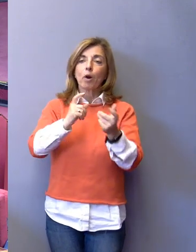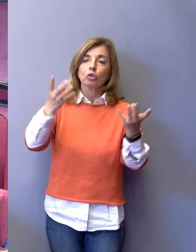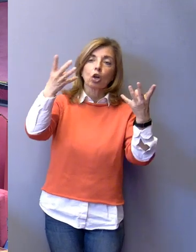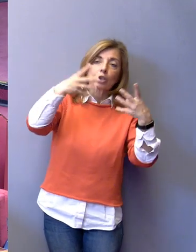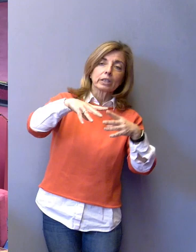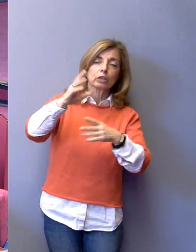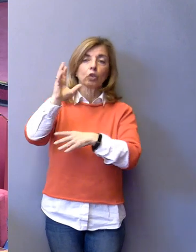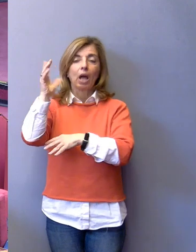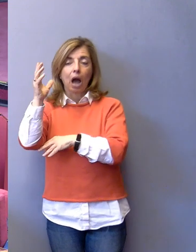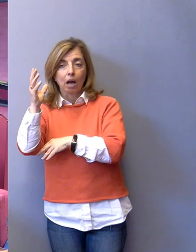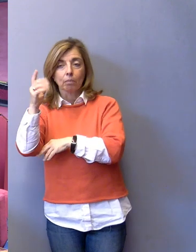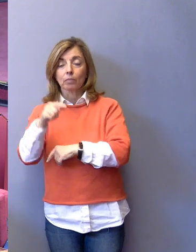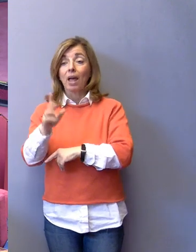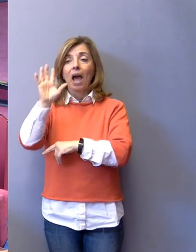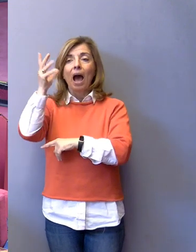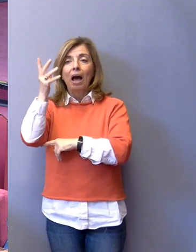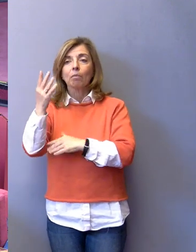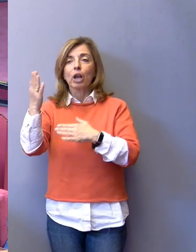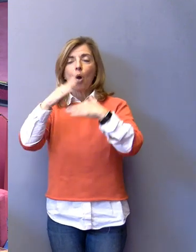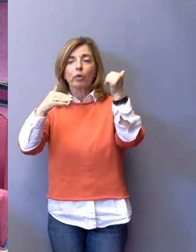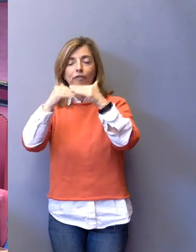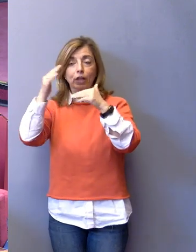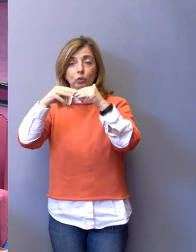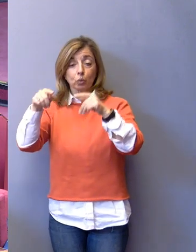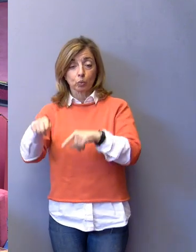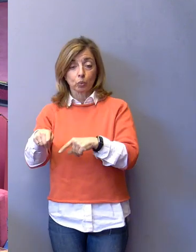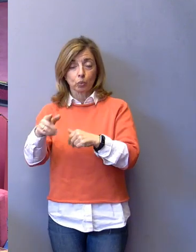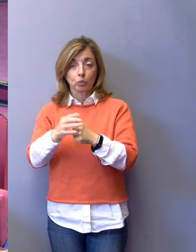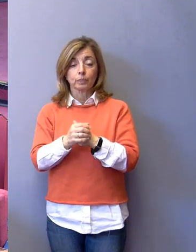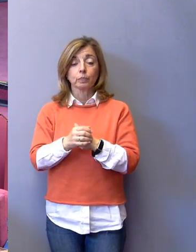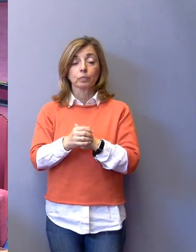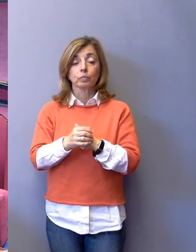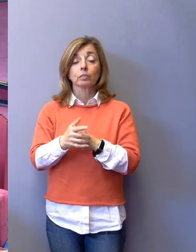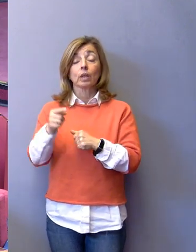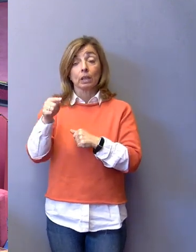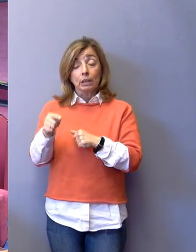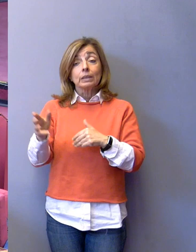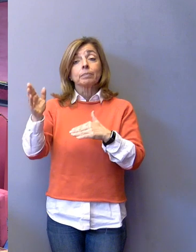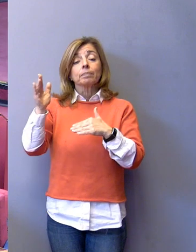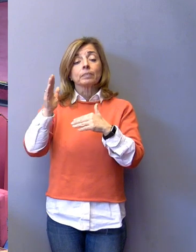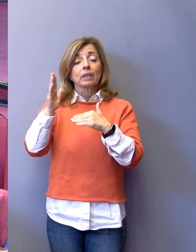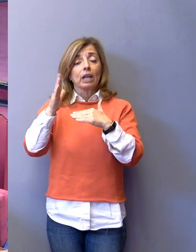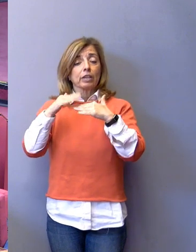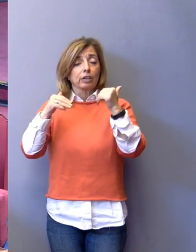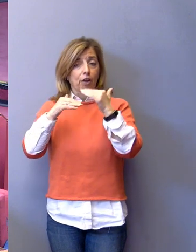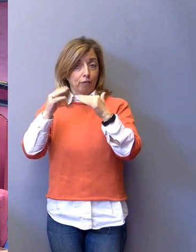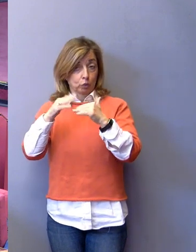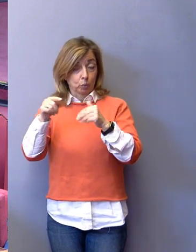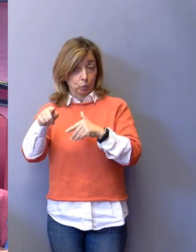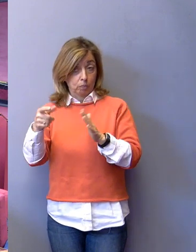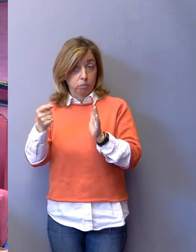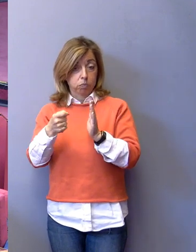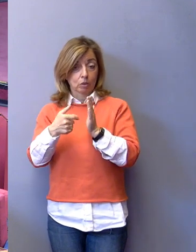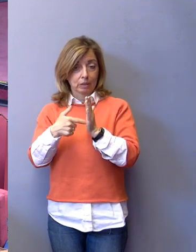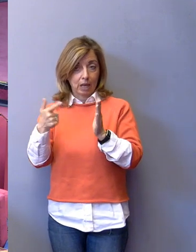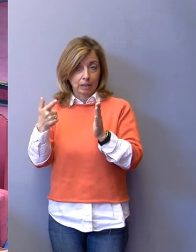termine infrastruttura non è un'accezione per forza negativa è un'infrastruttura un'infrastruttura sicuramente importante che